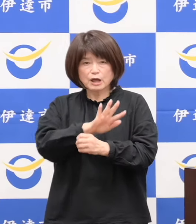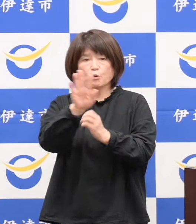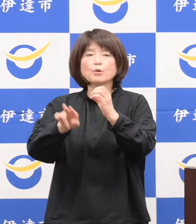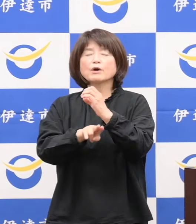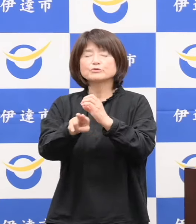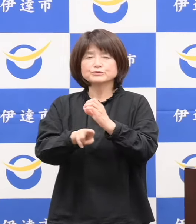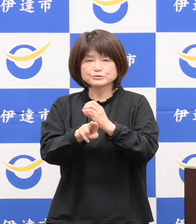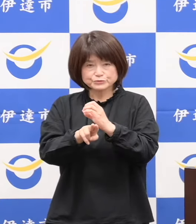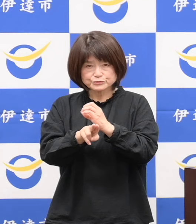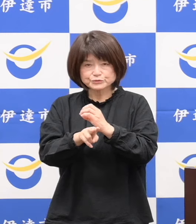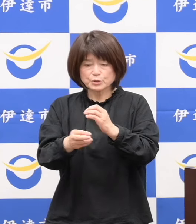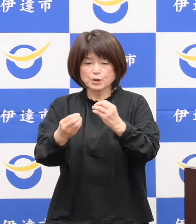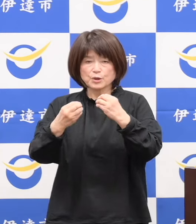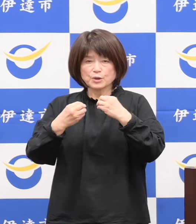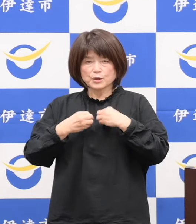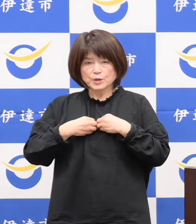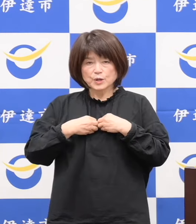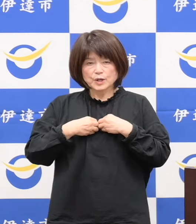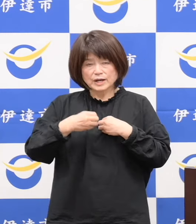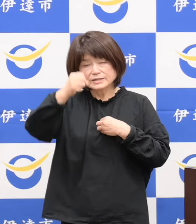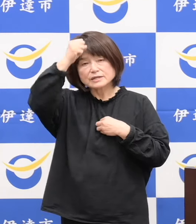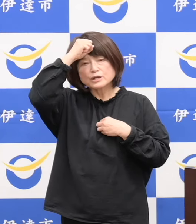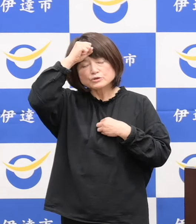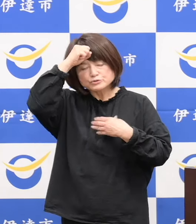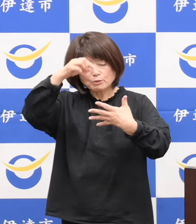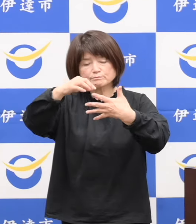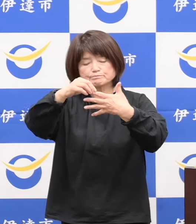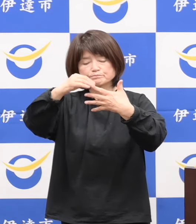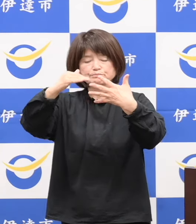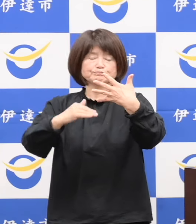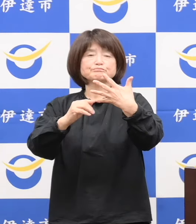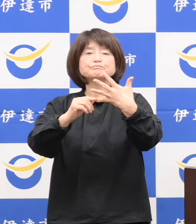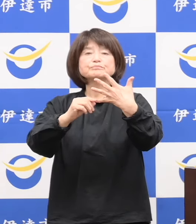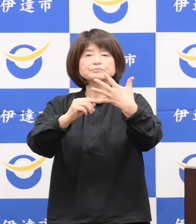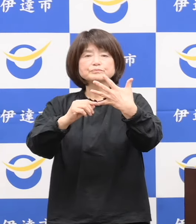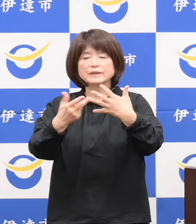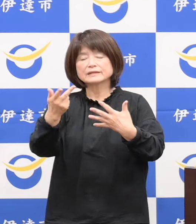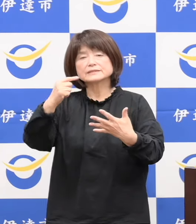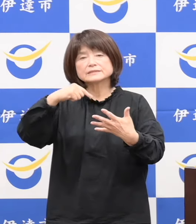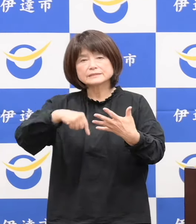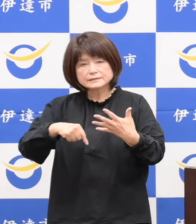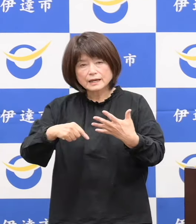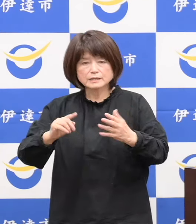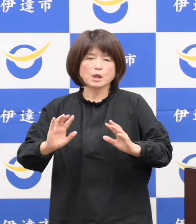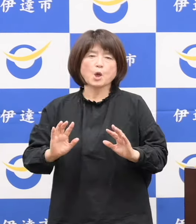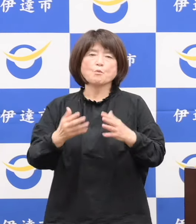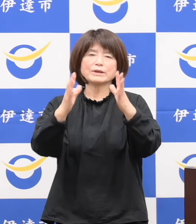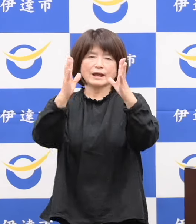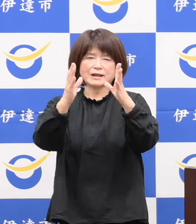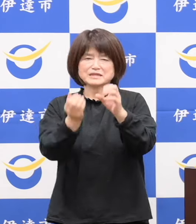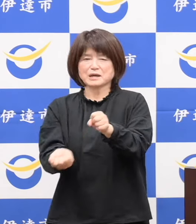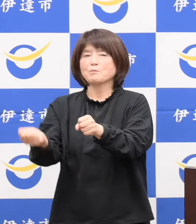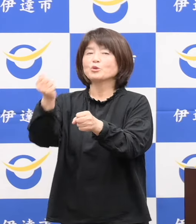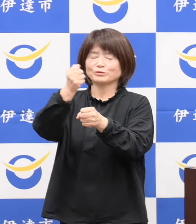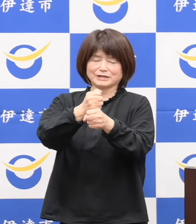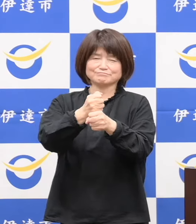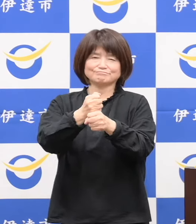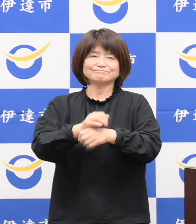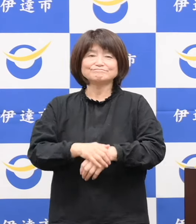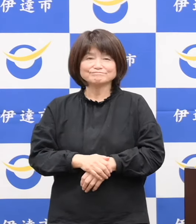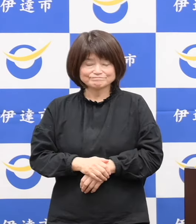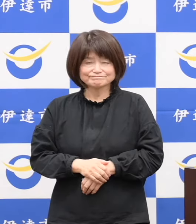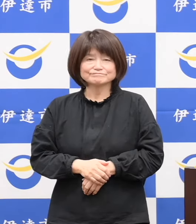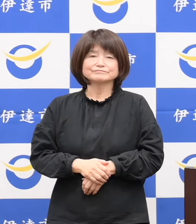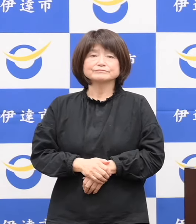ロナウイルス感染症が5類に移行し、市内に活気が戻ってまいりました。